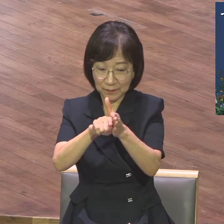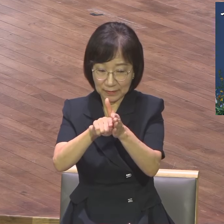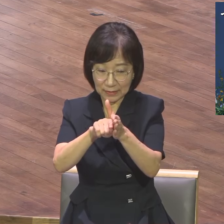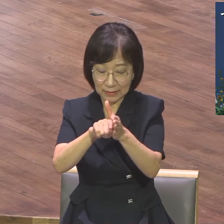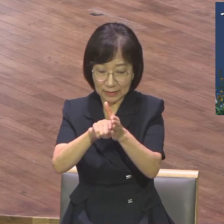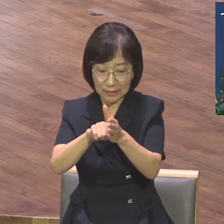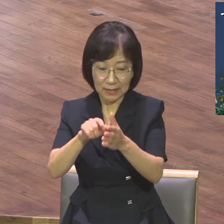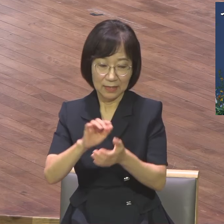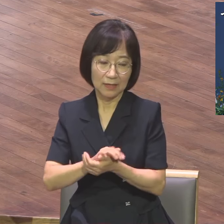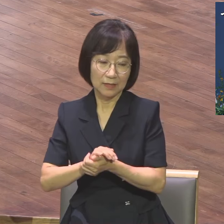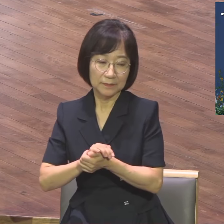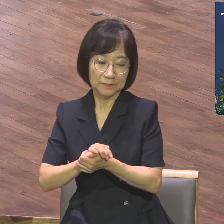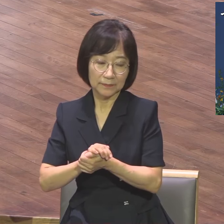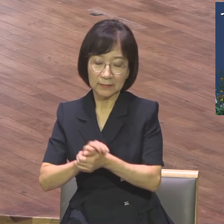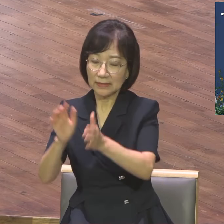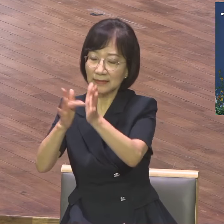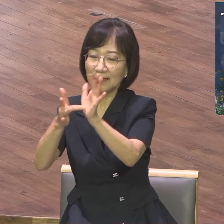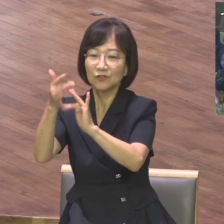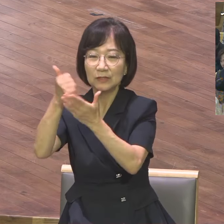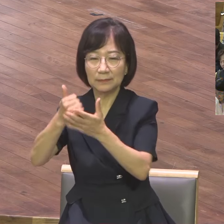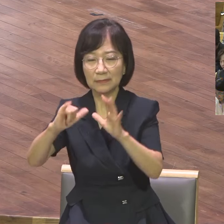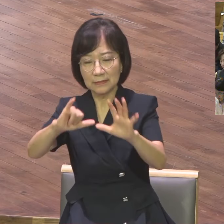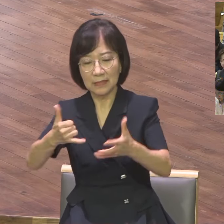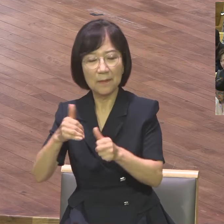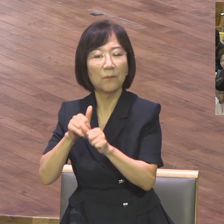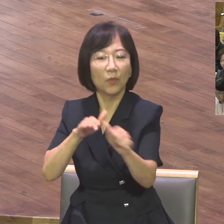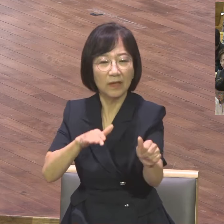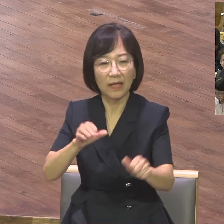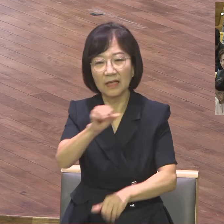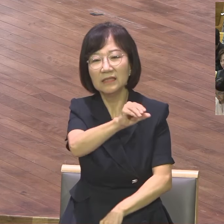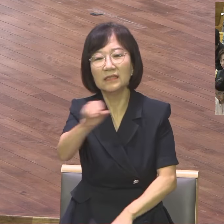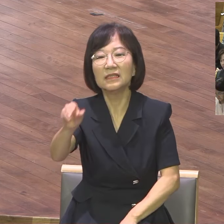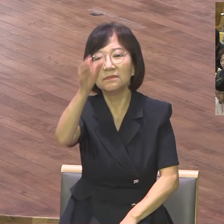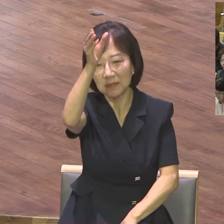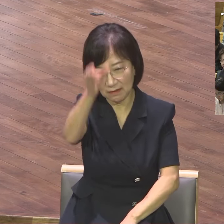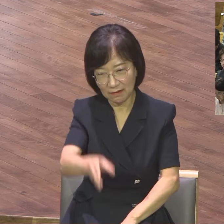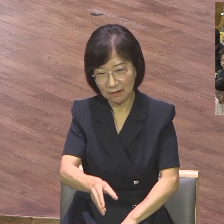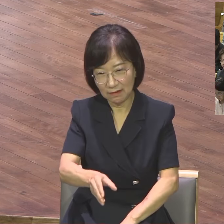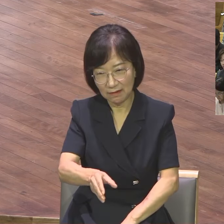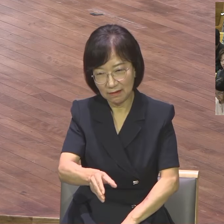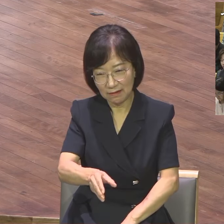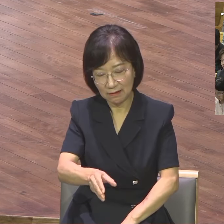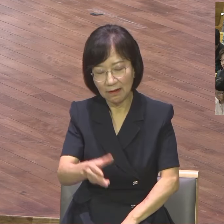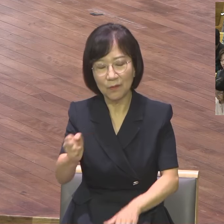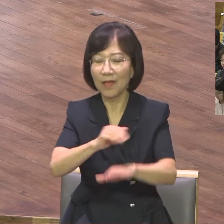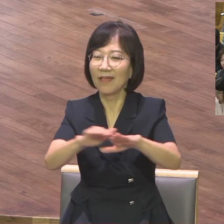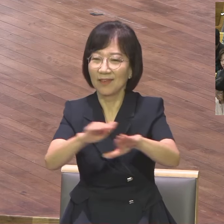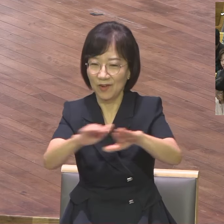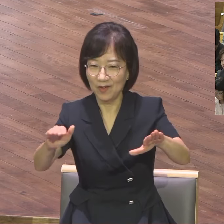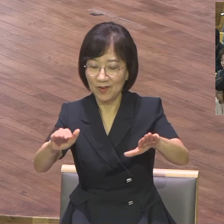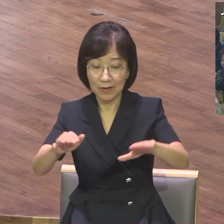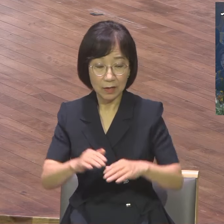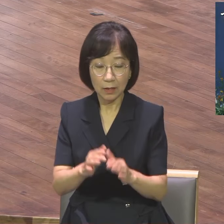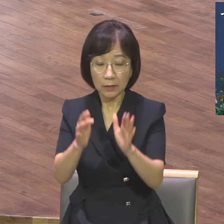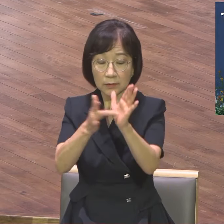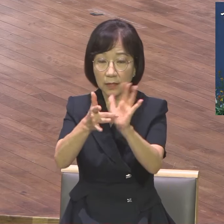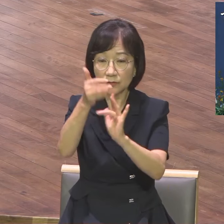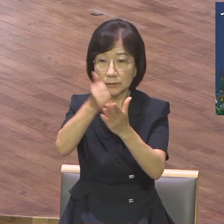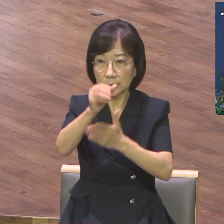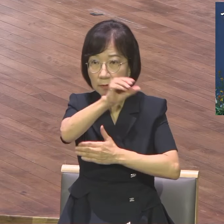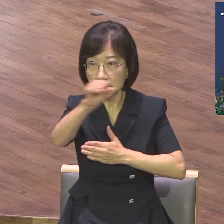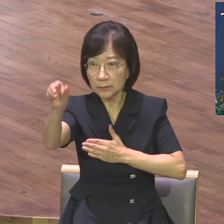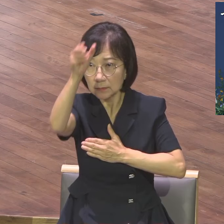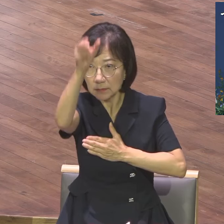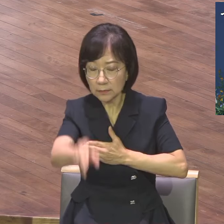해방의 방법이 십자가 대속이었어요. 예수님께서 십자가를 치셔서 그 보혈의